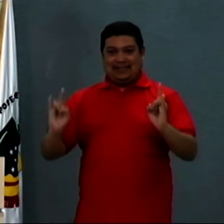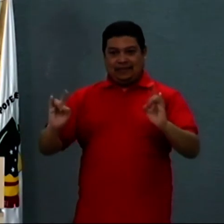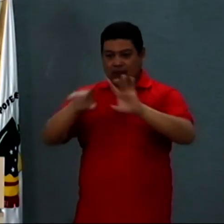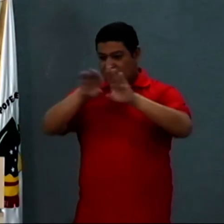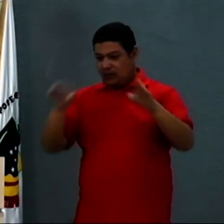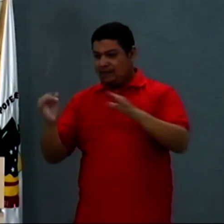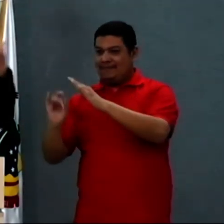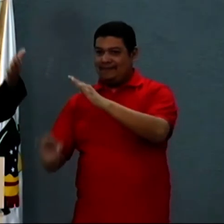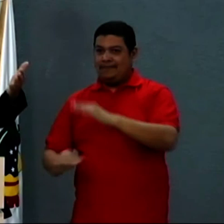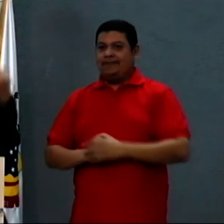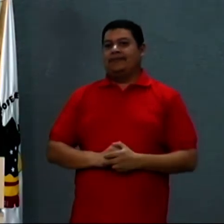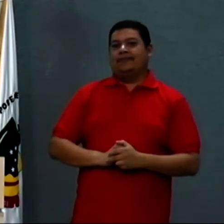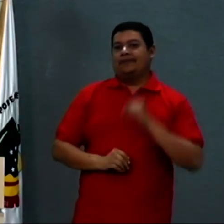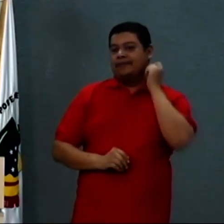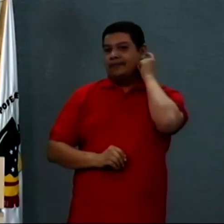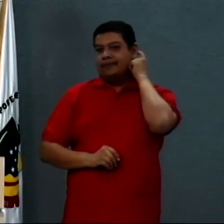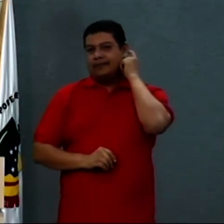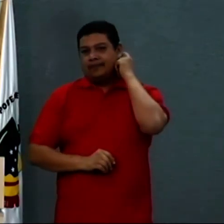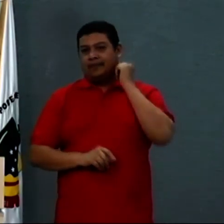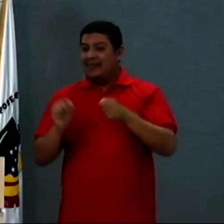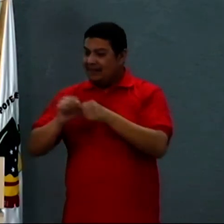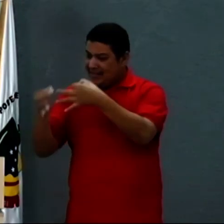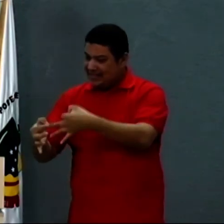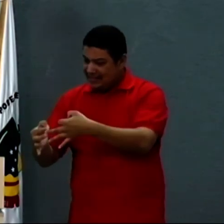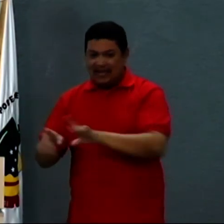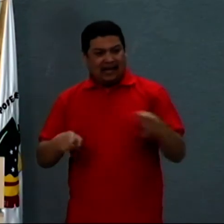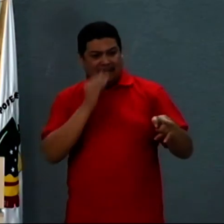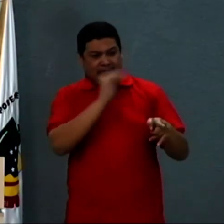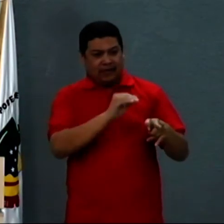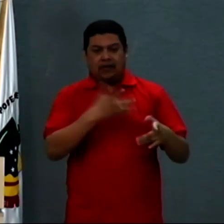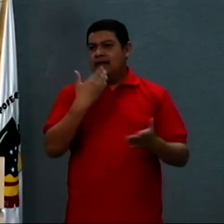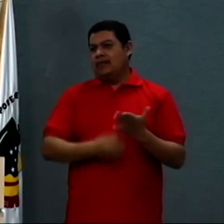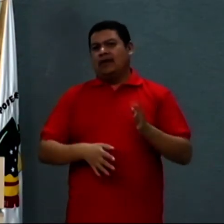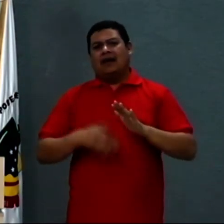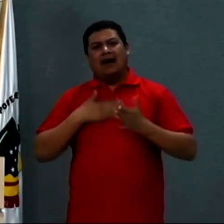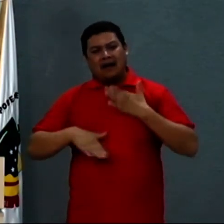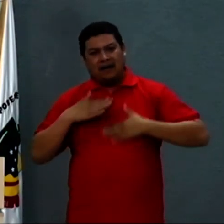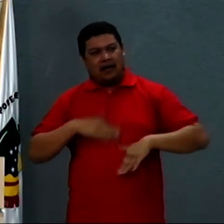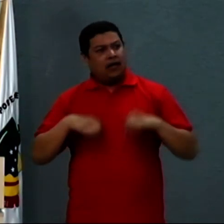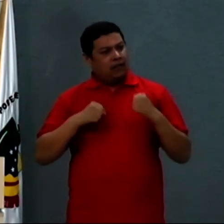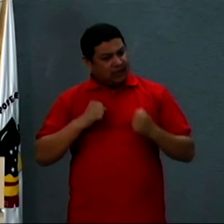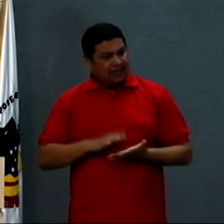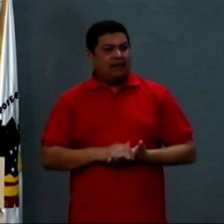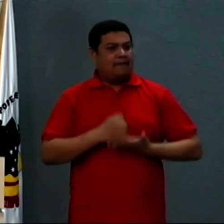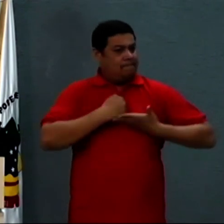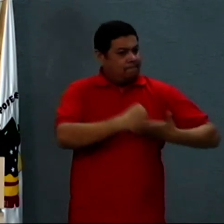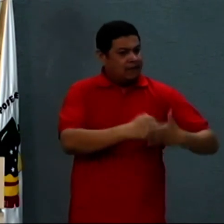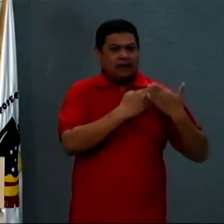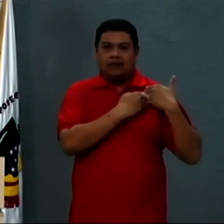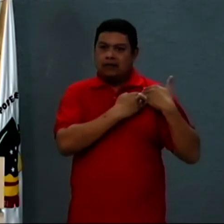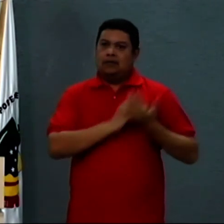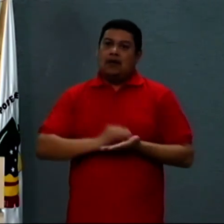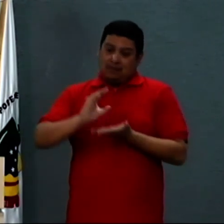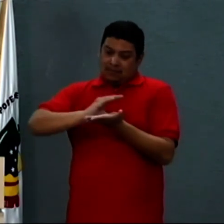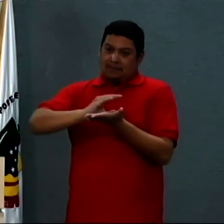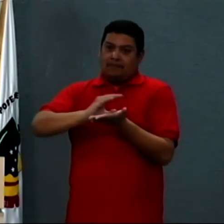não faz pular de... fez pular de baixo, por que não fez pular de cima? É só dar uma olhadinha com carinho. Temos que ter mais zelo pelo dinheiro do público, pelo dinheiro